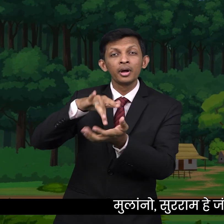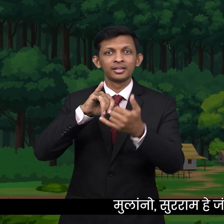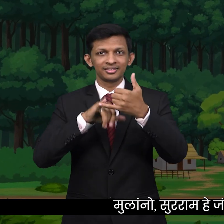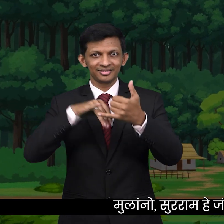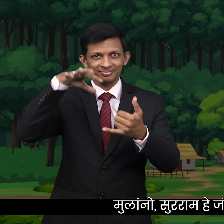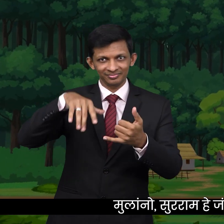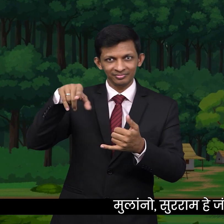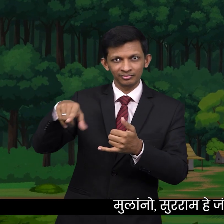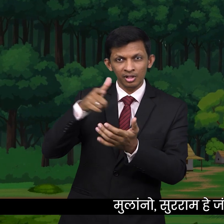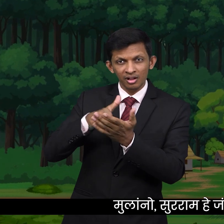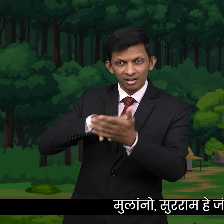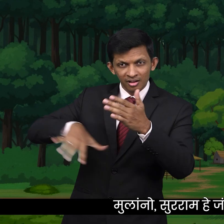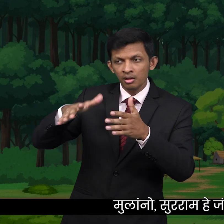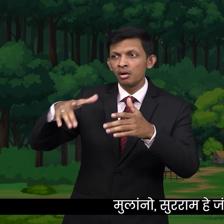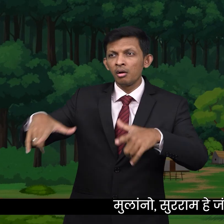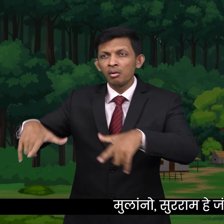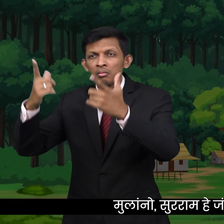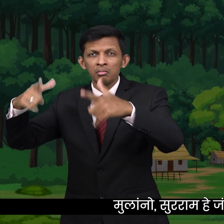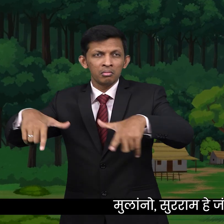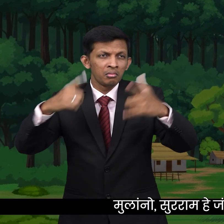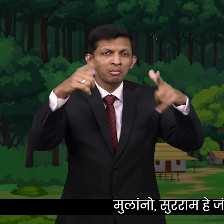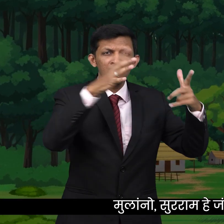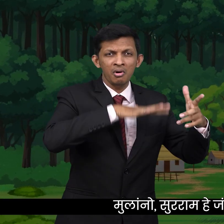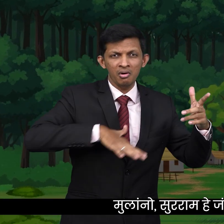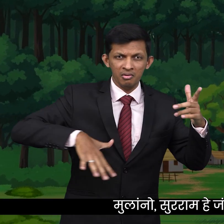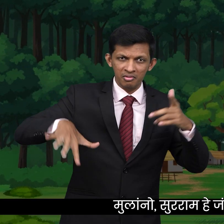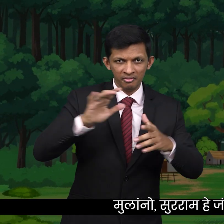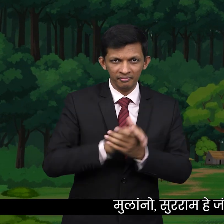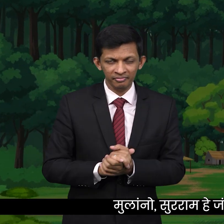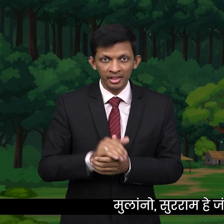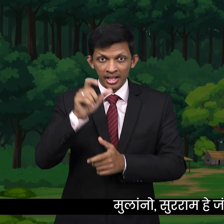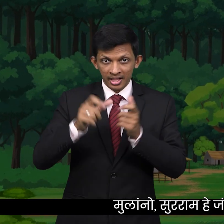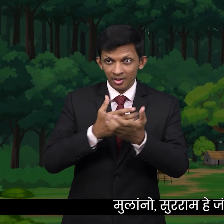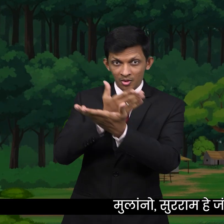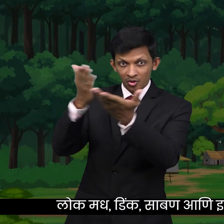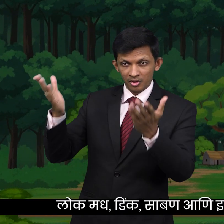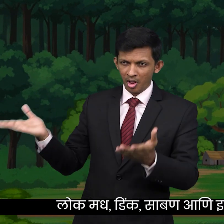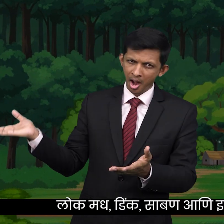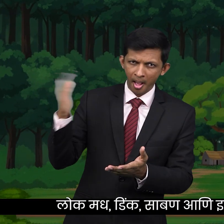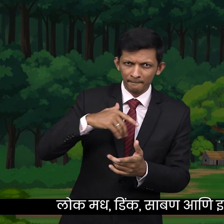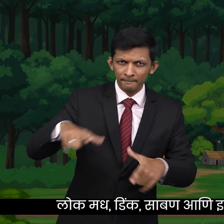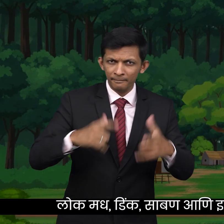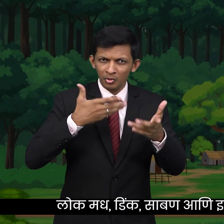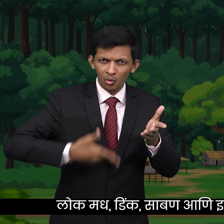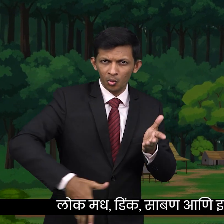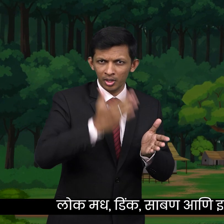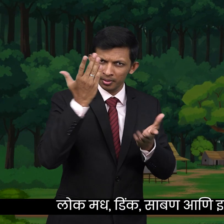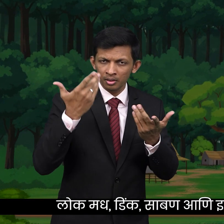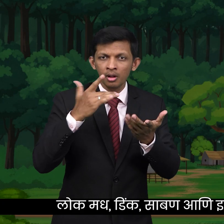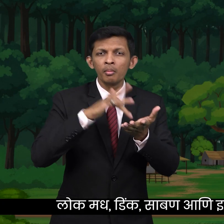मुलांनो, सूरराम हे जंगलाजवळील एक लहान गाव आहे. लोक